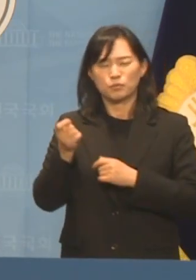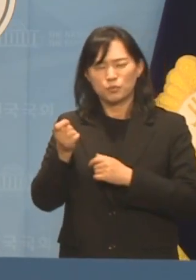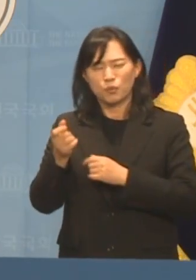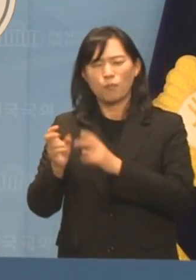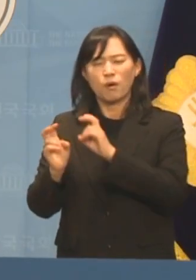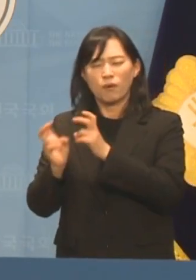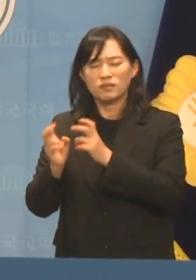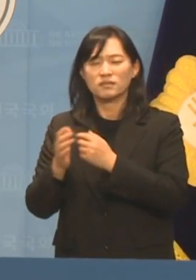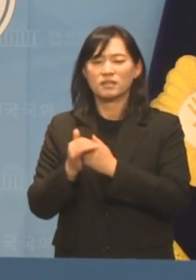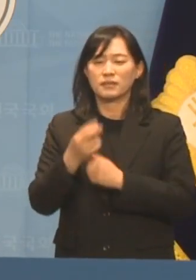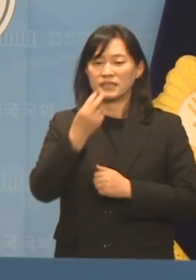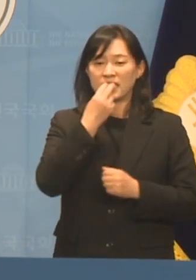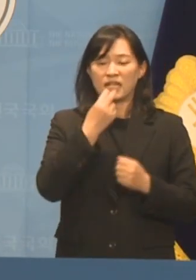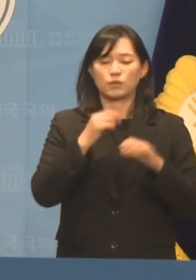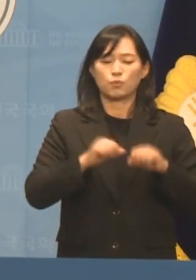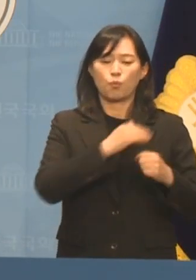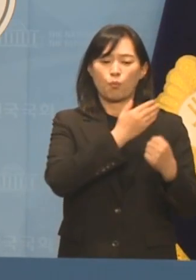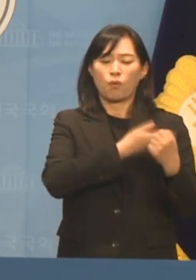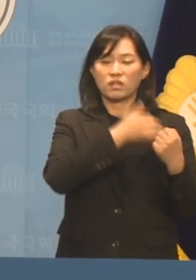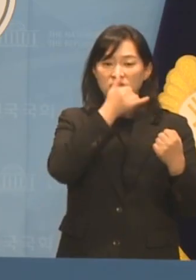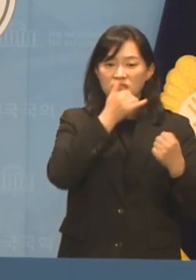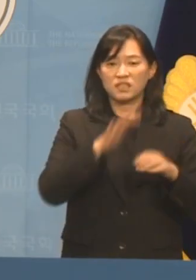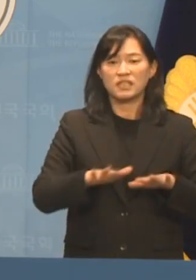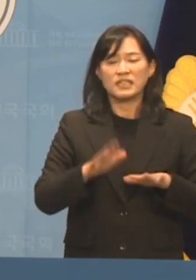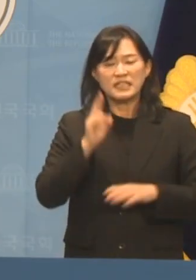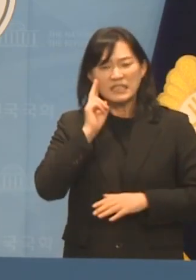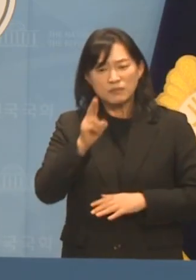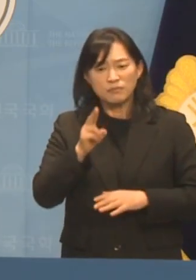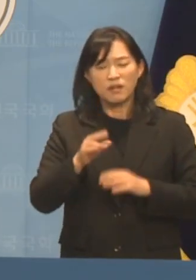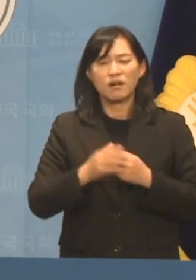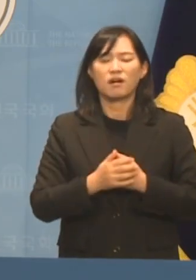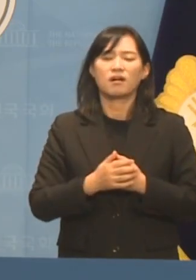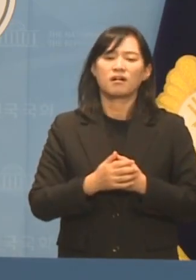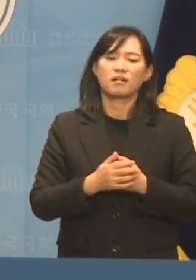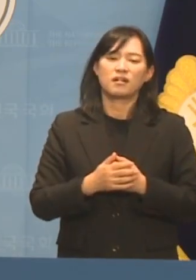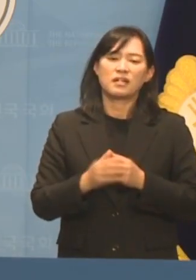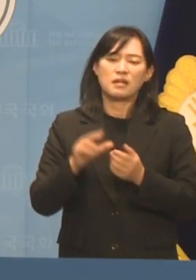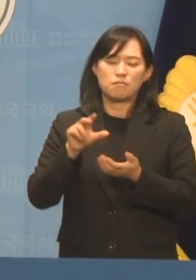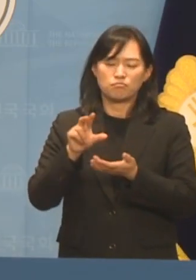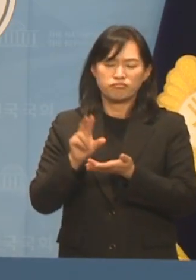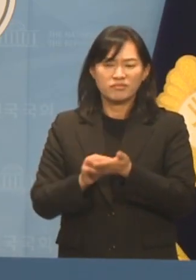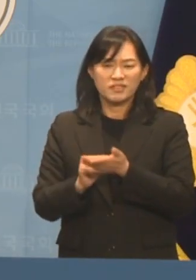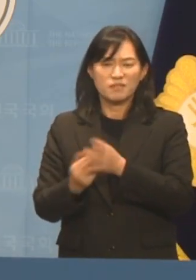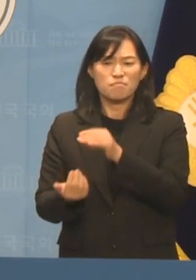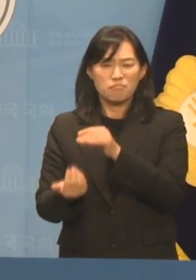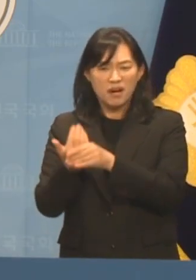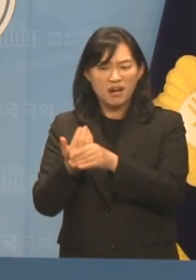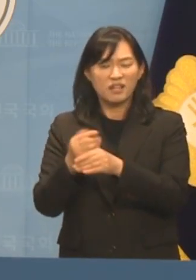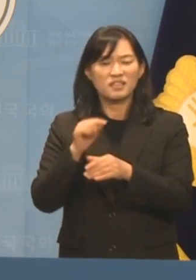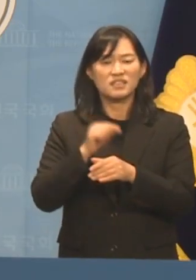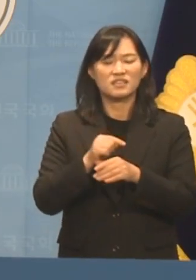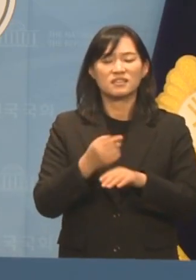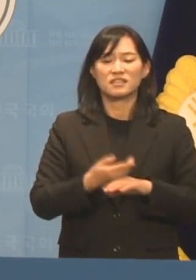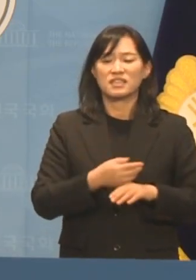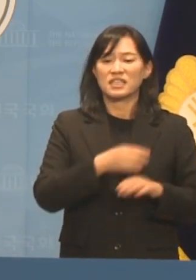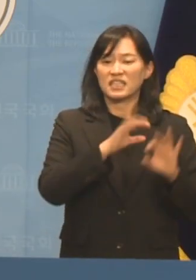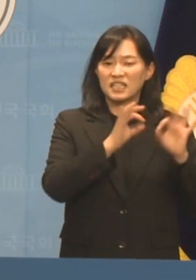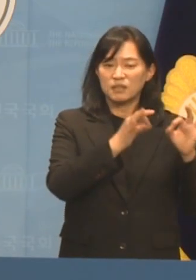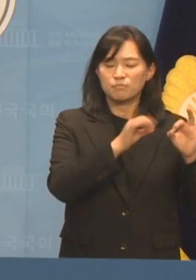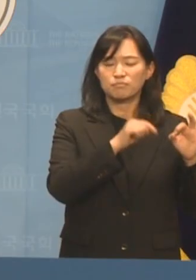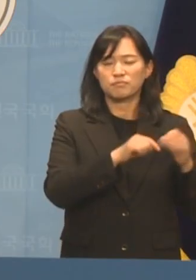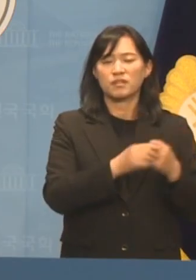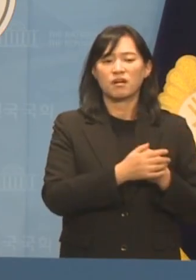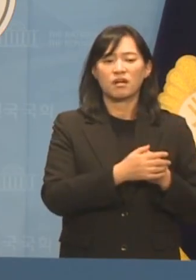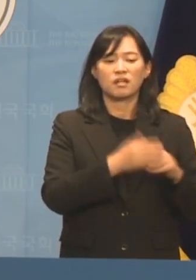소상공인들의 생존권이 달린 이 심각한 사태를 만들어 놓은 장본인 김병주는 외국 출장이라는 핑계로 출석도 하지